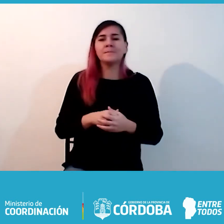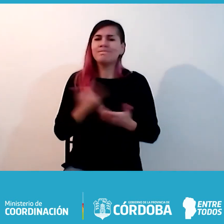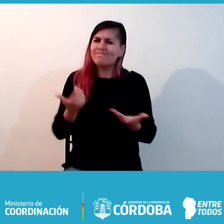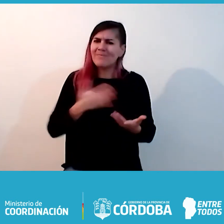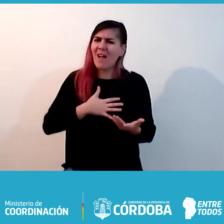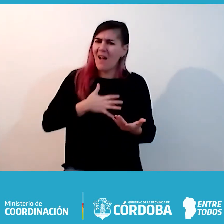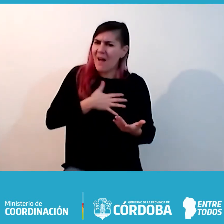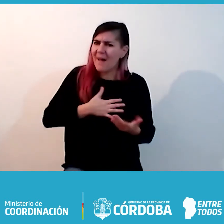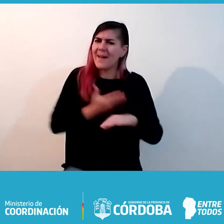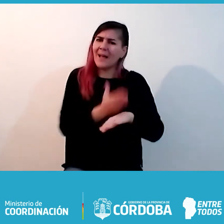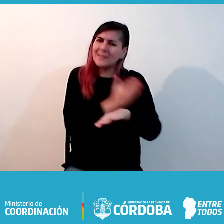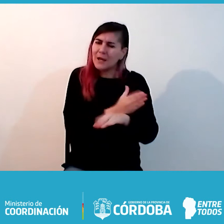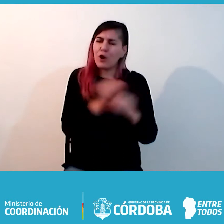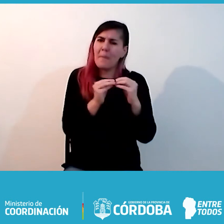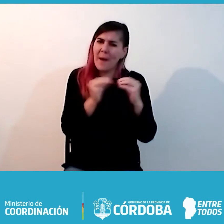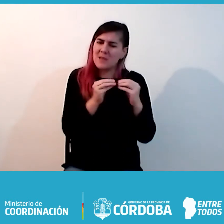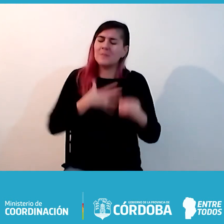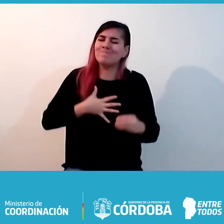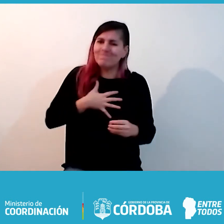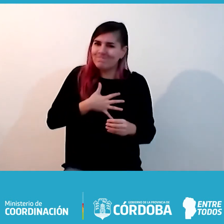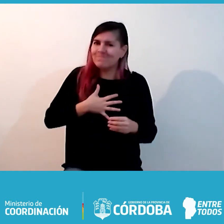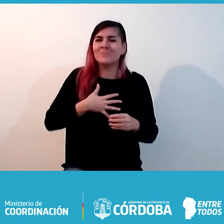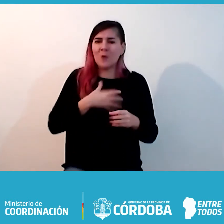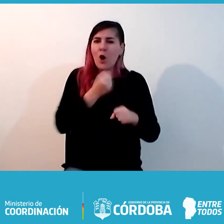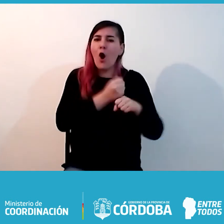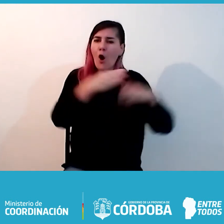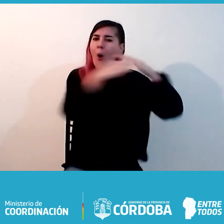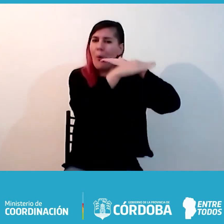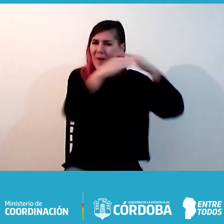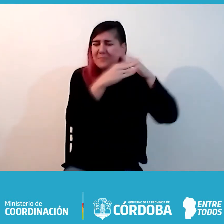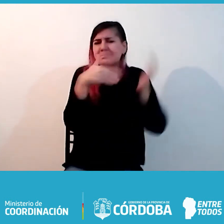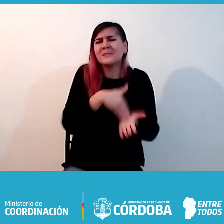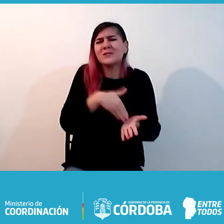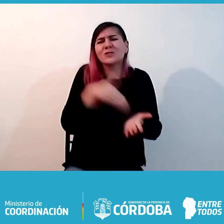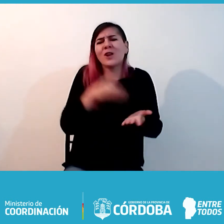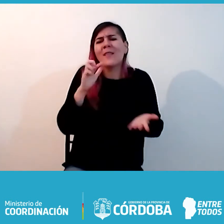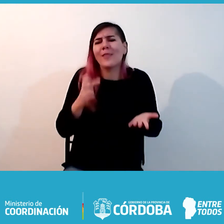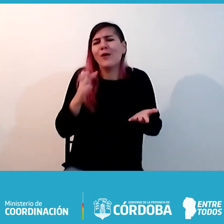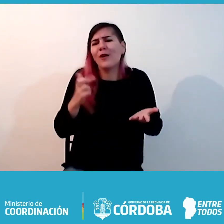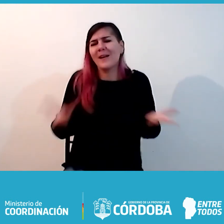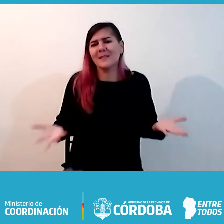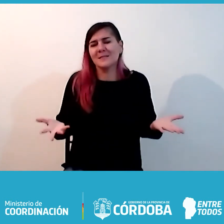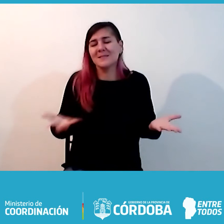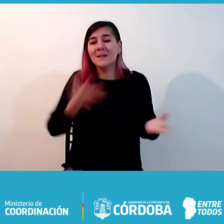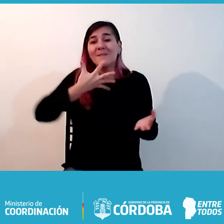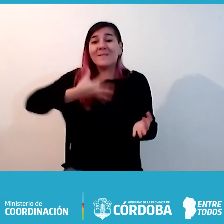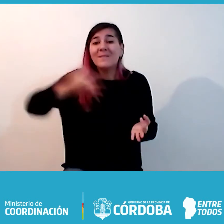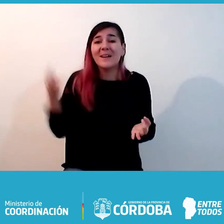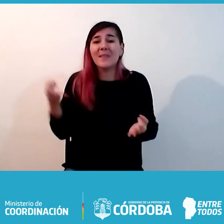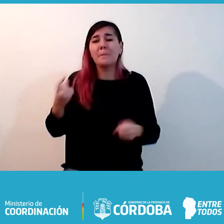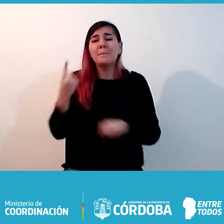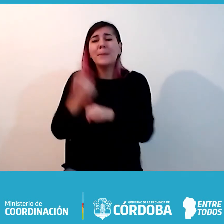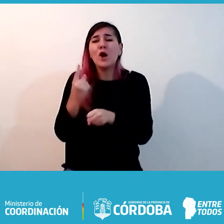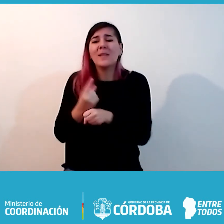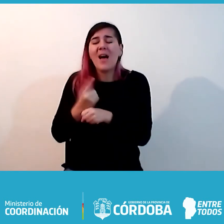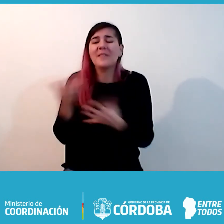por la anterior compañera. Esta obra faraónica cuesta millones de dólares. ¿Por qué no mirar las verdaderas realidades y